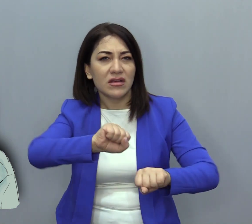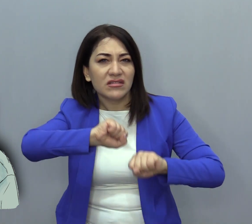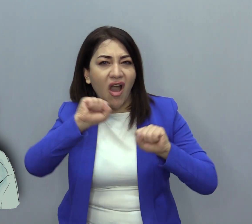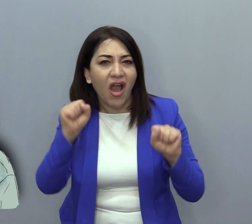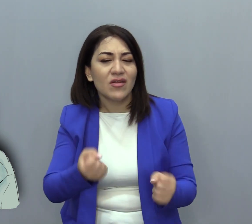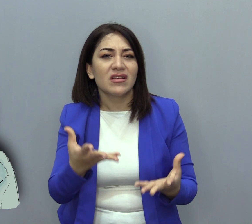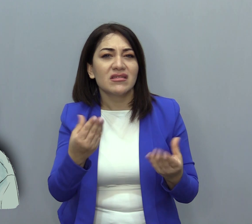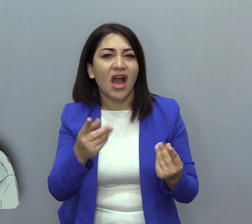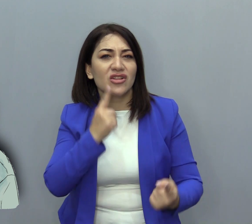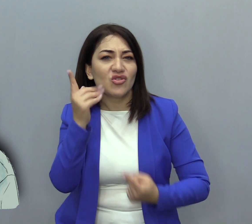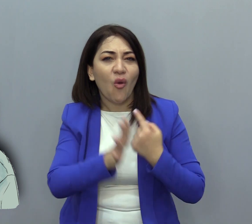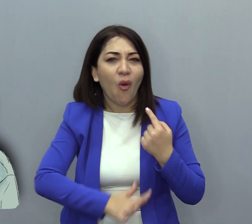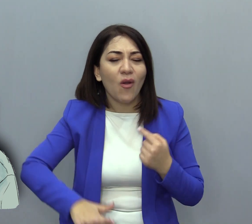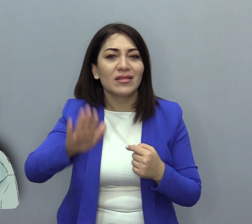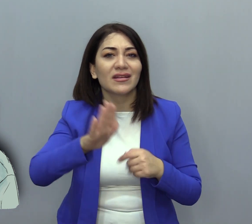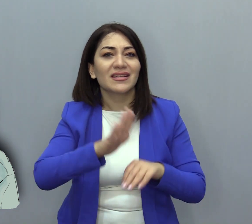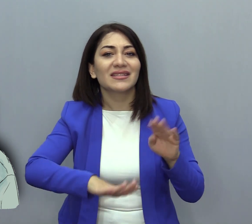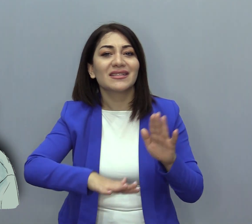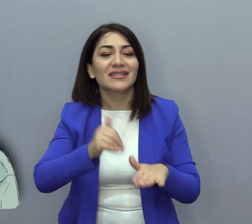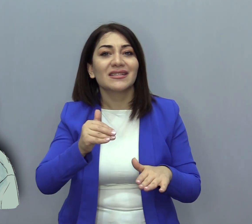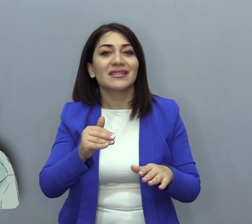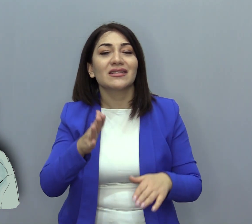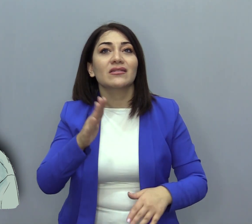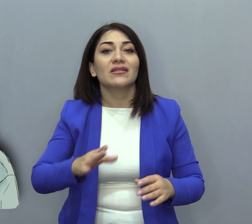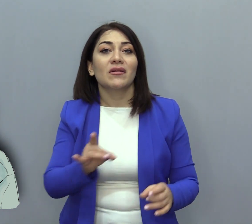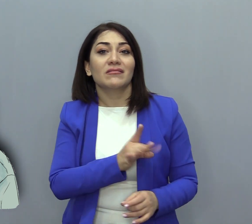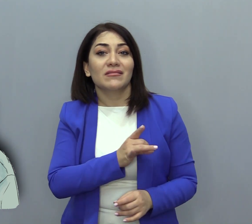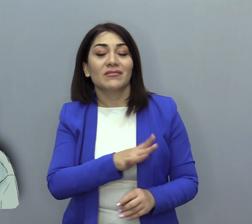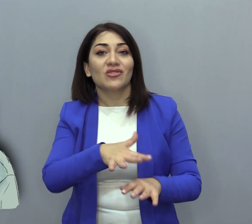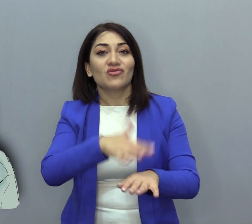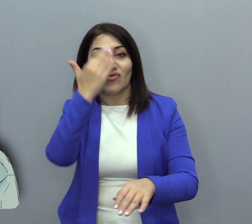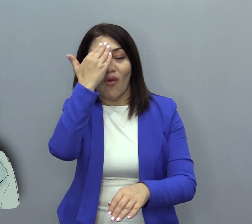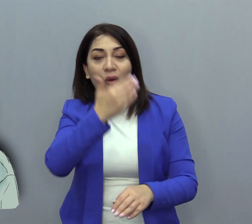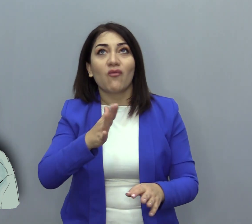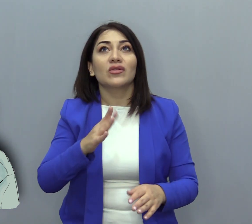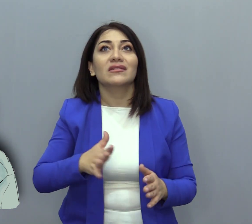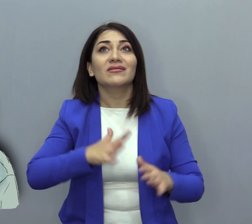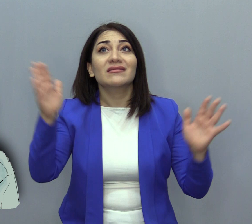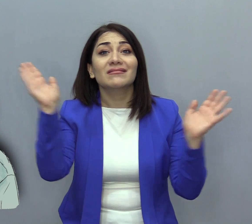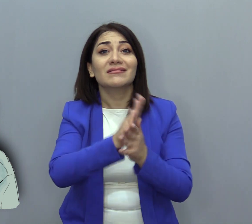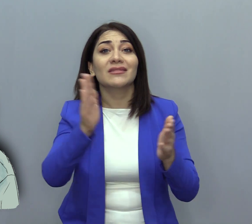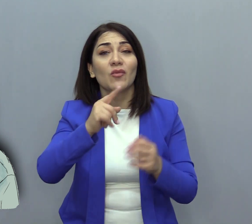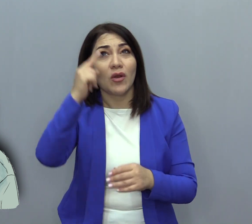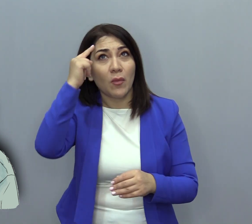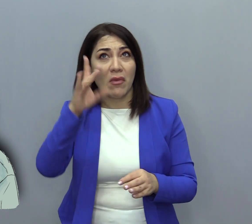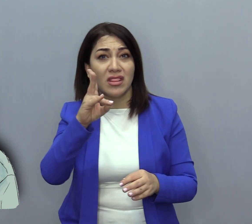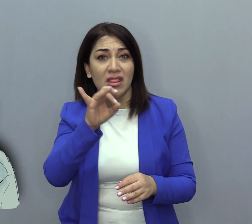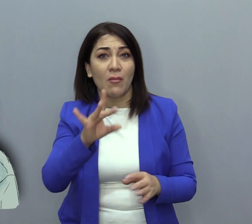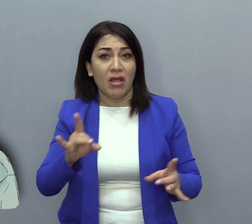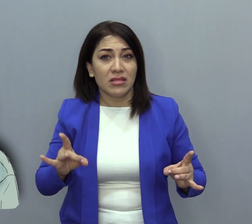խոտը, ներքևում ձերքերը անհանգիս թապահարող ամբոխը, որ համոզված եշ նելի ինյարթերը տեղի կտան ու մի փործանք